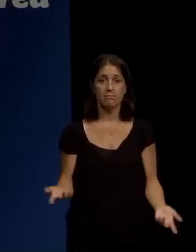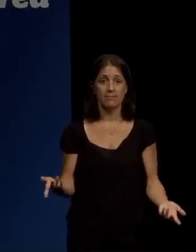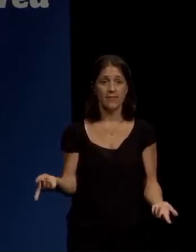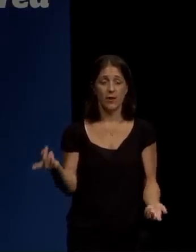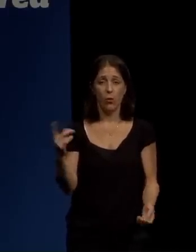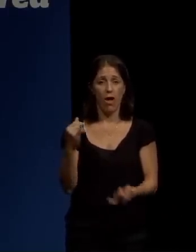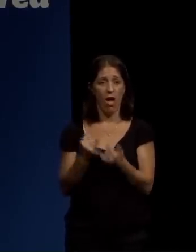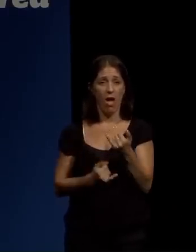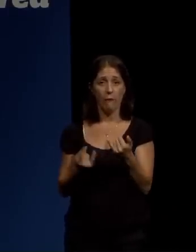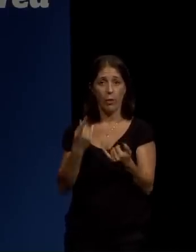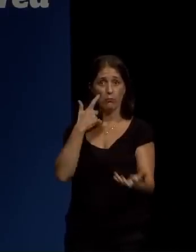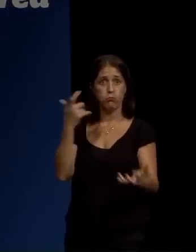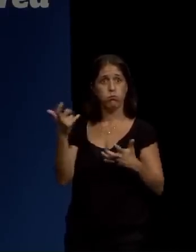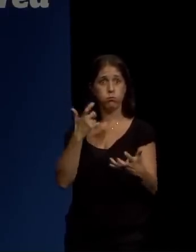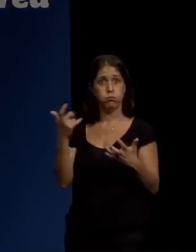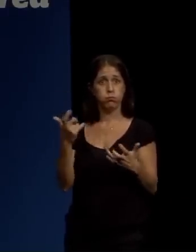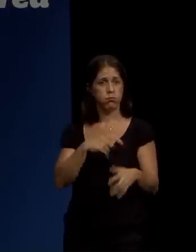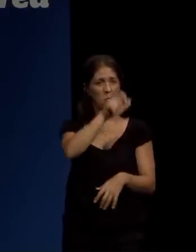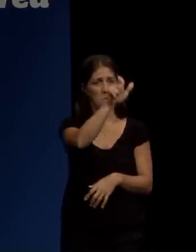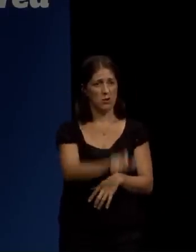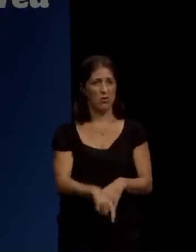Retrátate fronte a un acosador sexual.